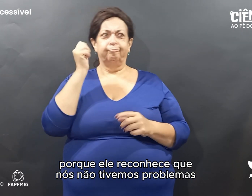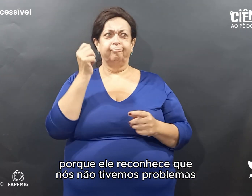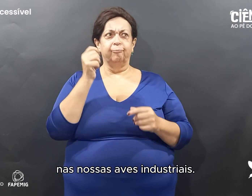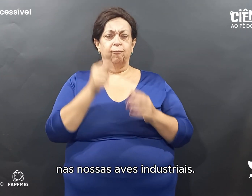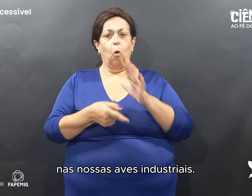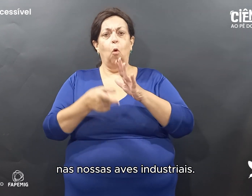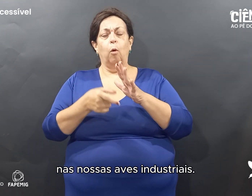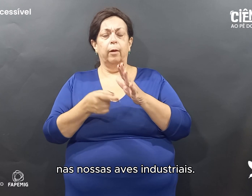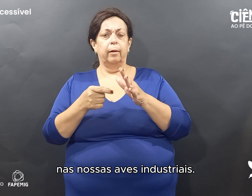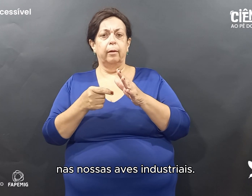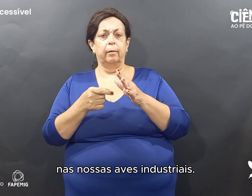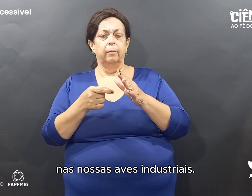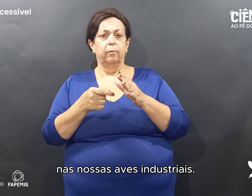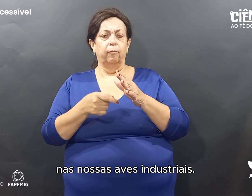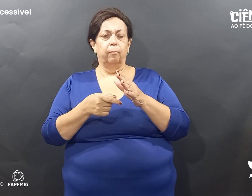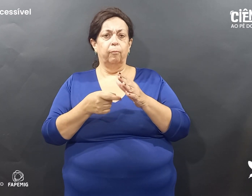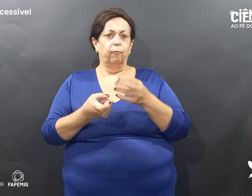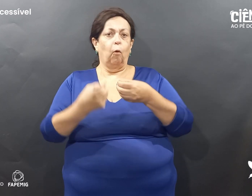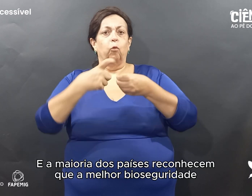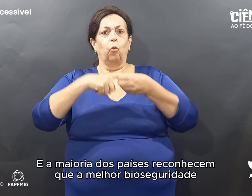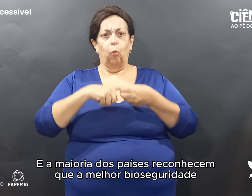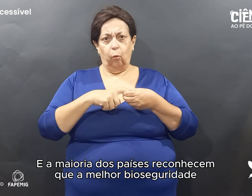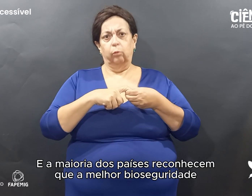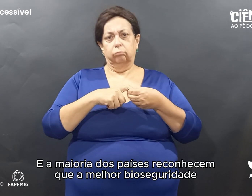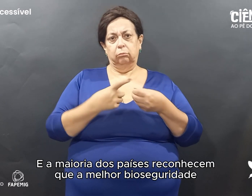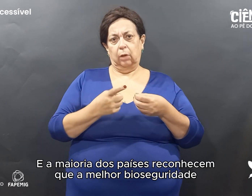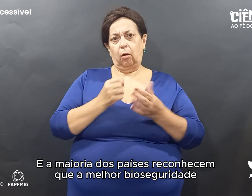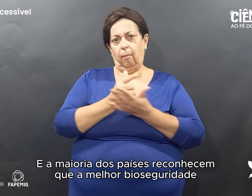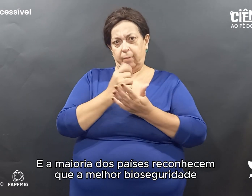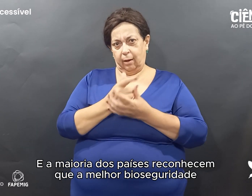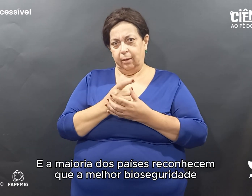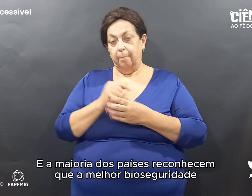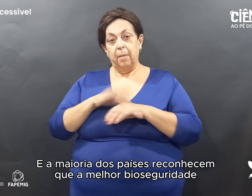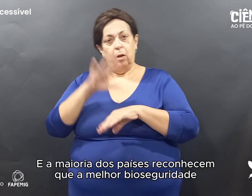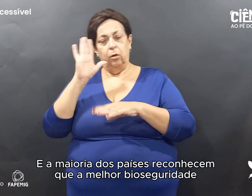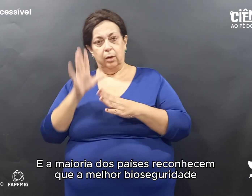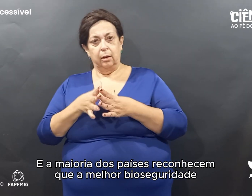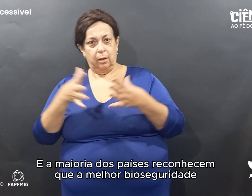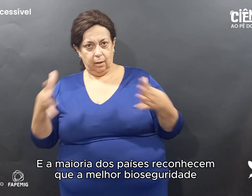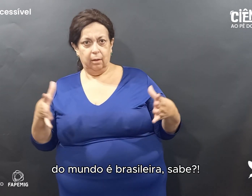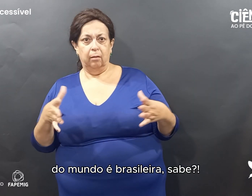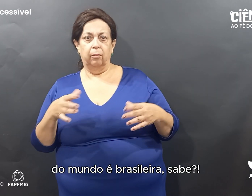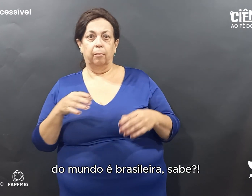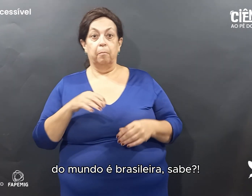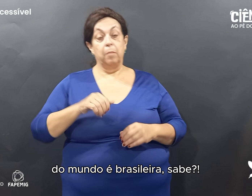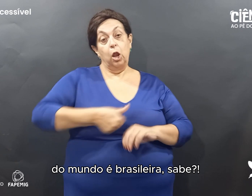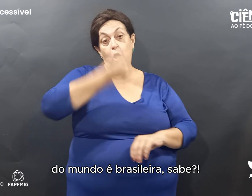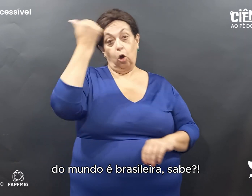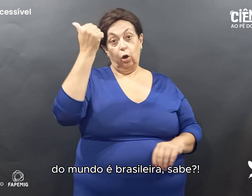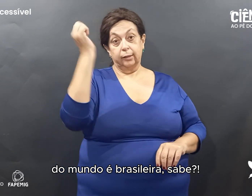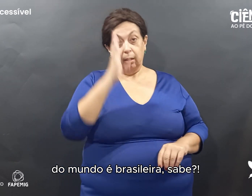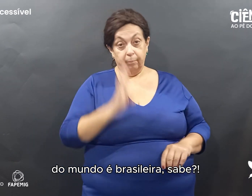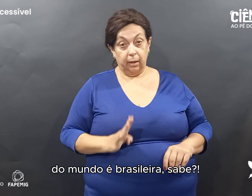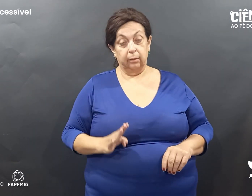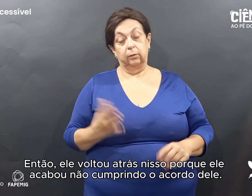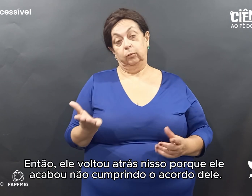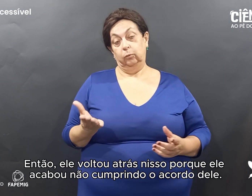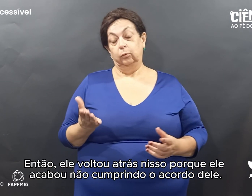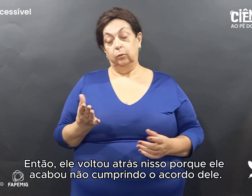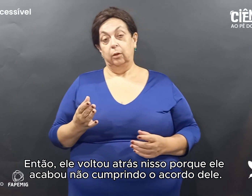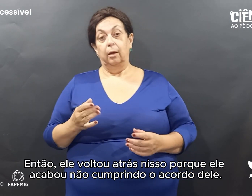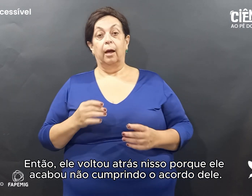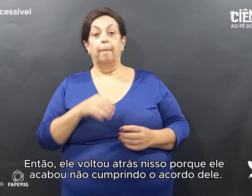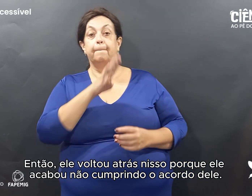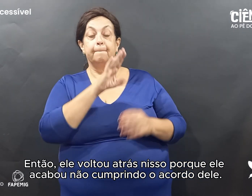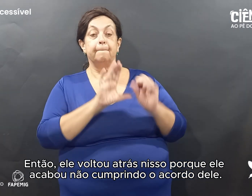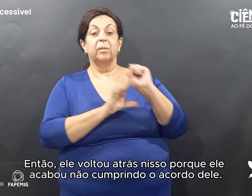tivemos problema nas nossas aves industriais. E a maioria dos países reconhecem que a melhor biosseguridade do mundo é brasileira, sabe? Então ele